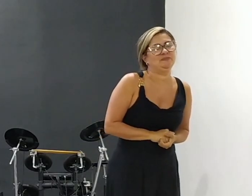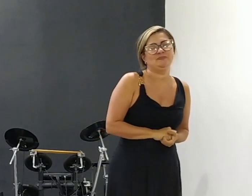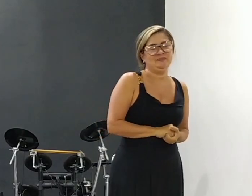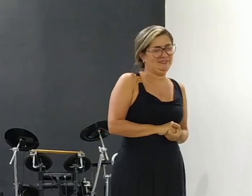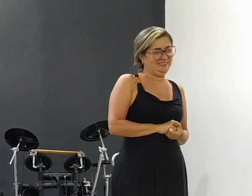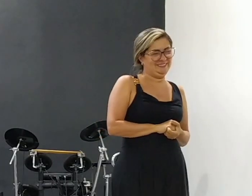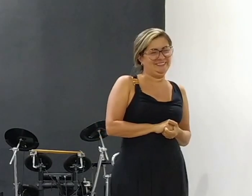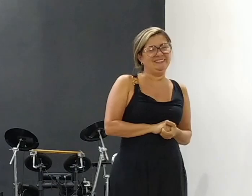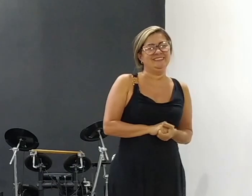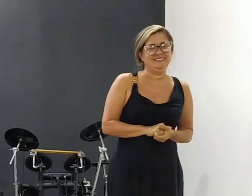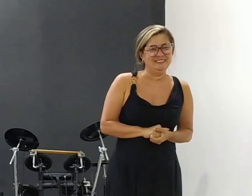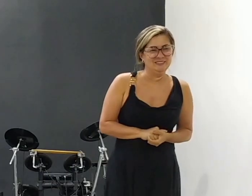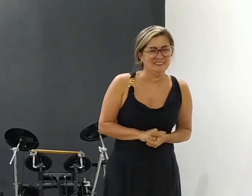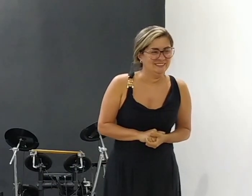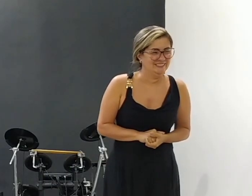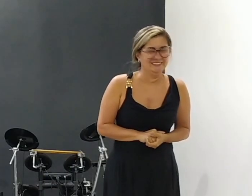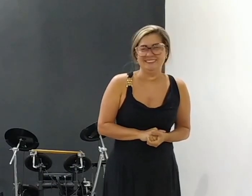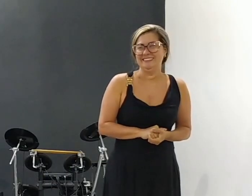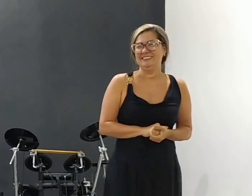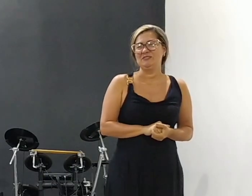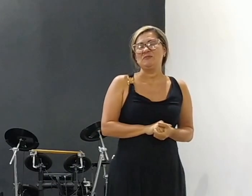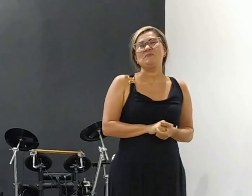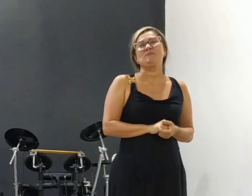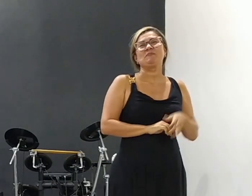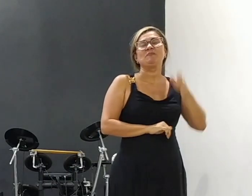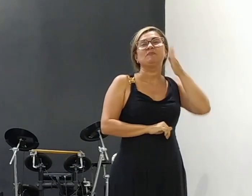obrigado, Letícia, não fala que você não deu como não.